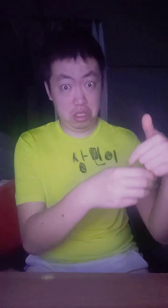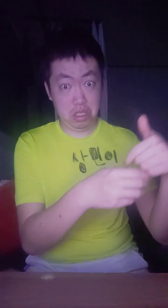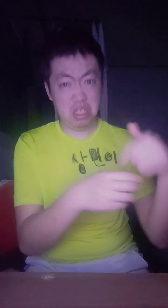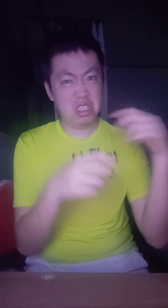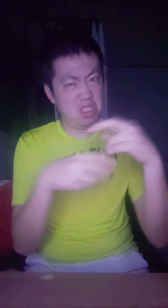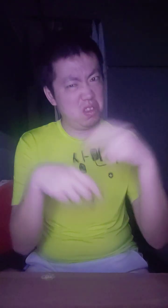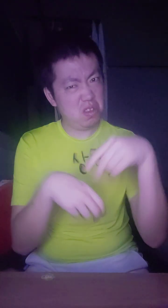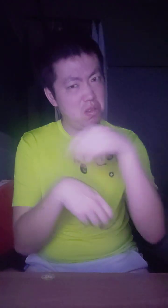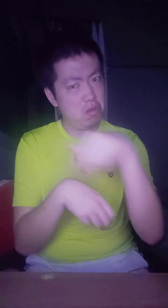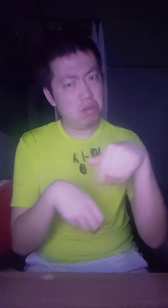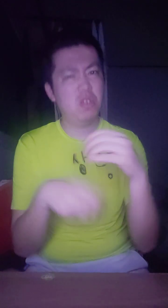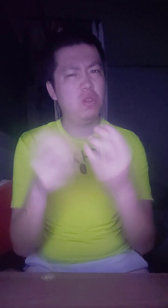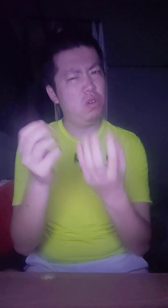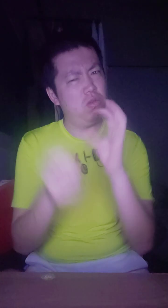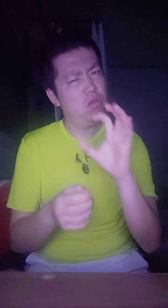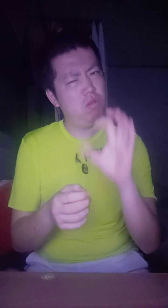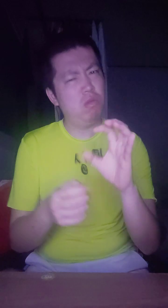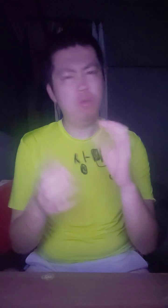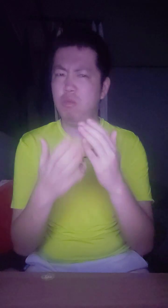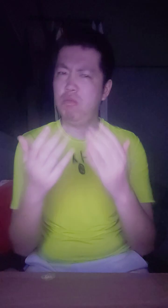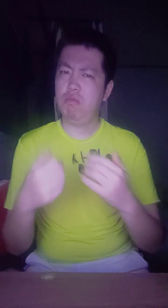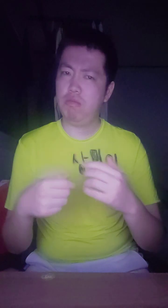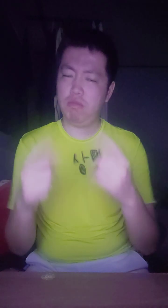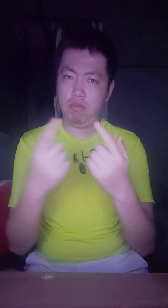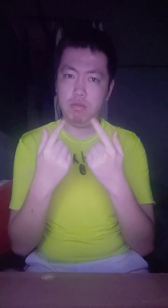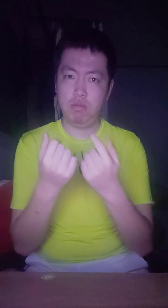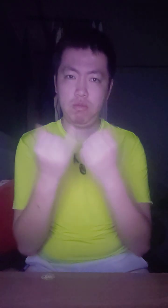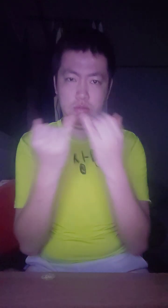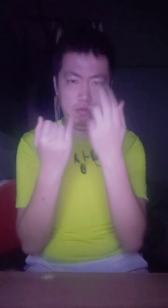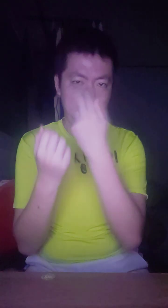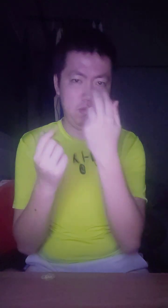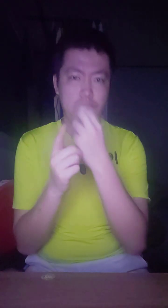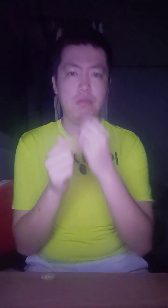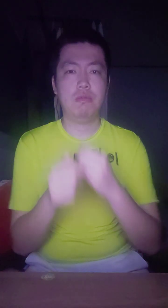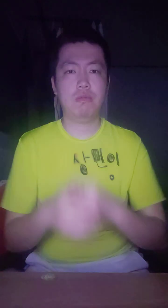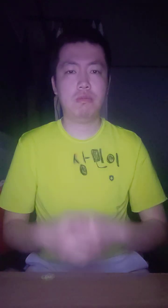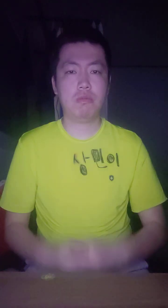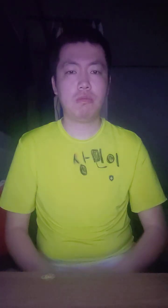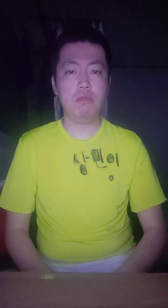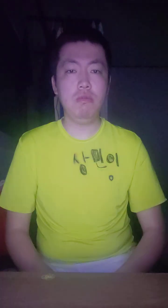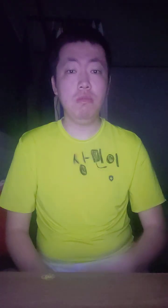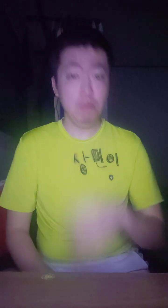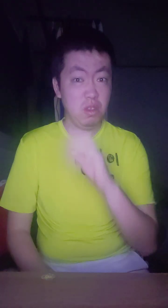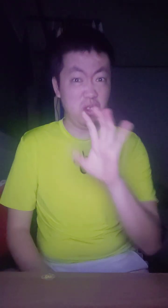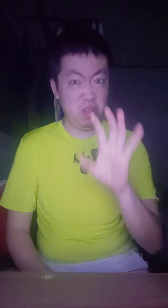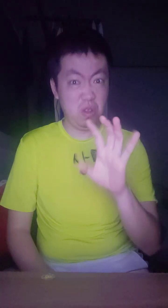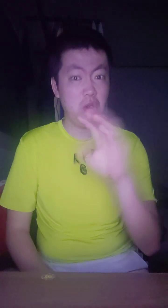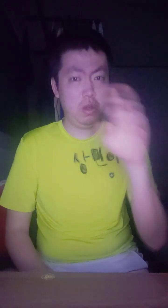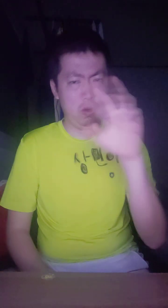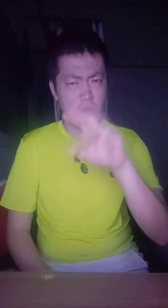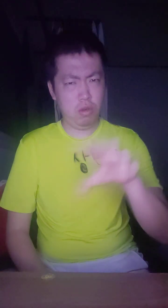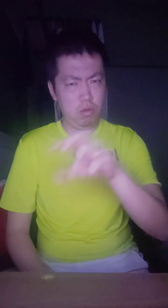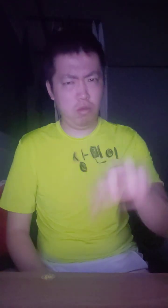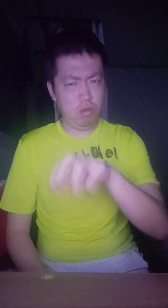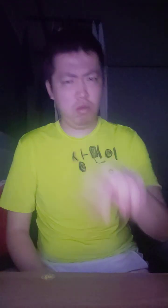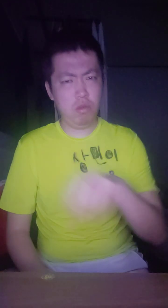안에 있던 황화수소가 빠져나온 것으로 추정되고 있습니다. 자, 화장실 안에 이렇게 환풍기가 있었지만 황화수소